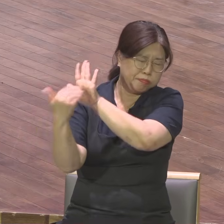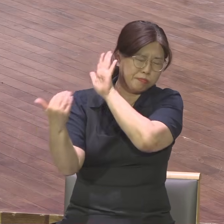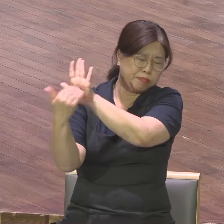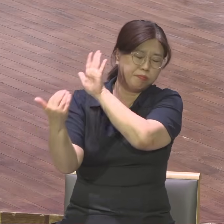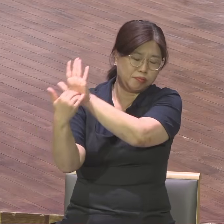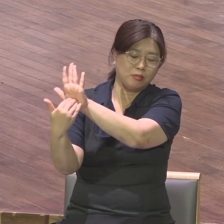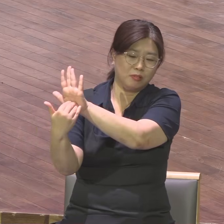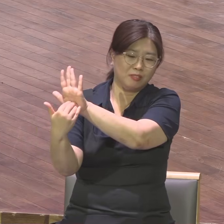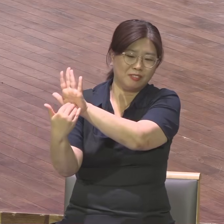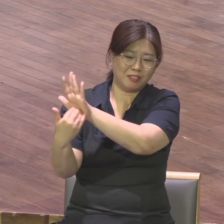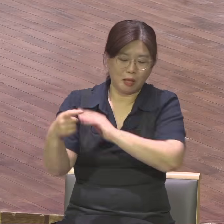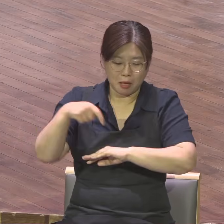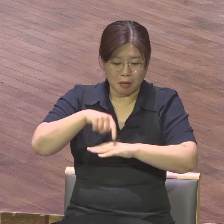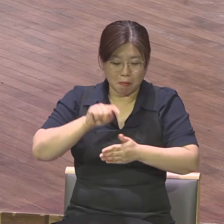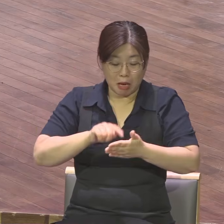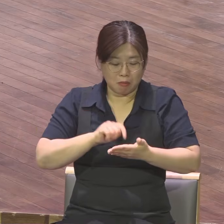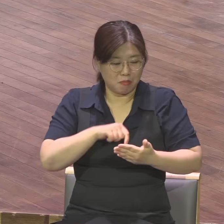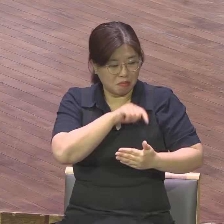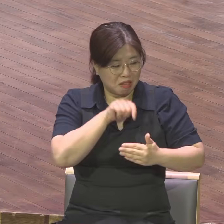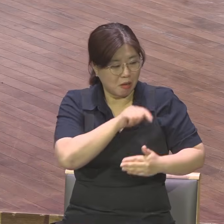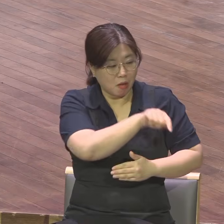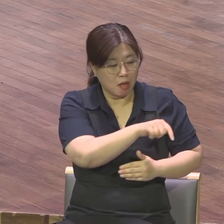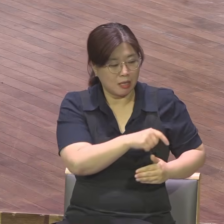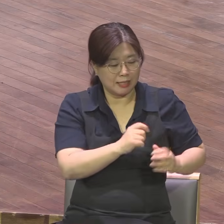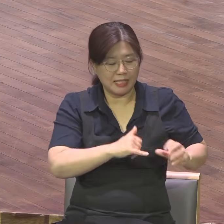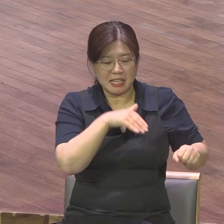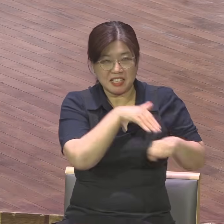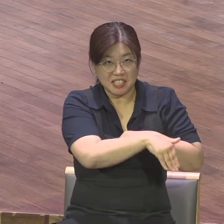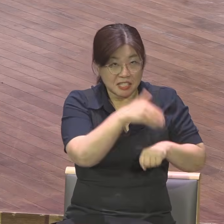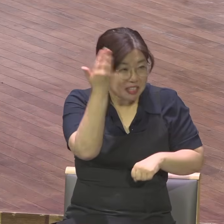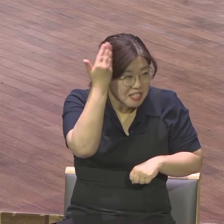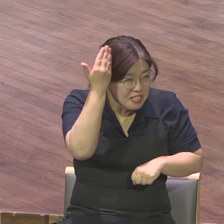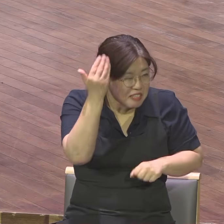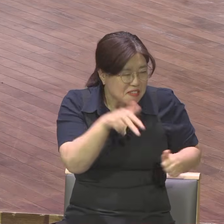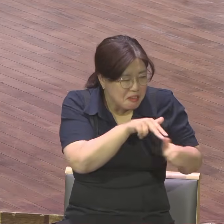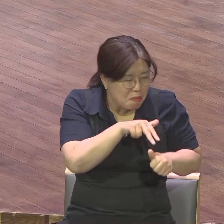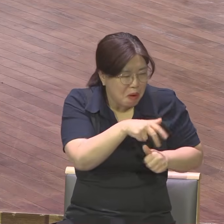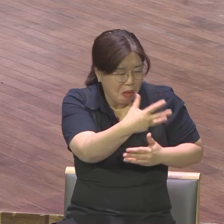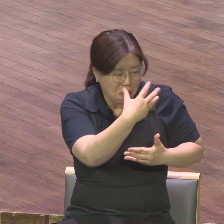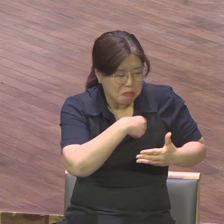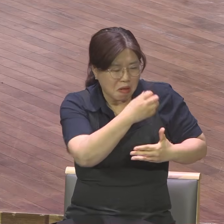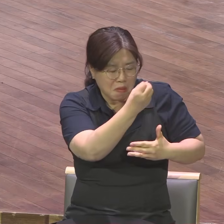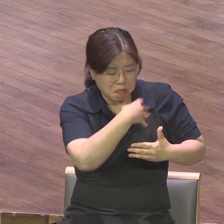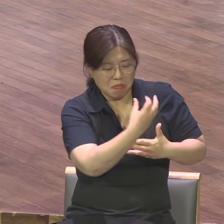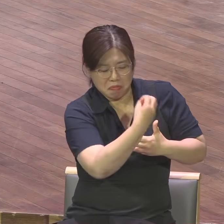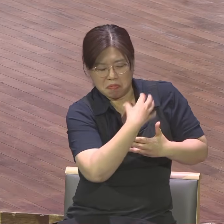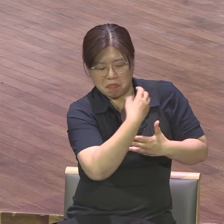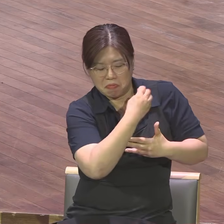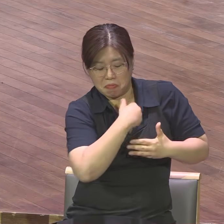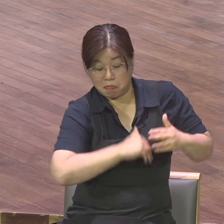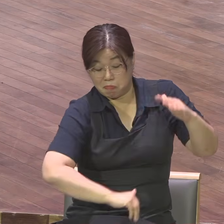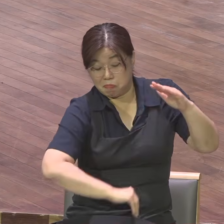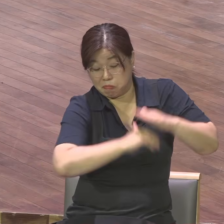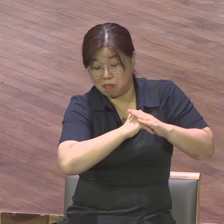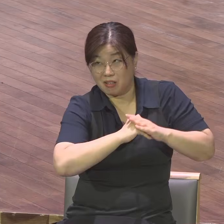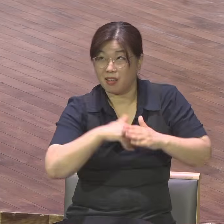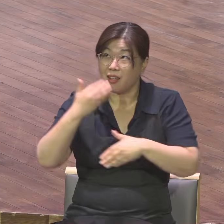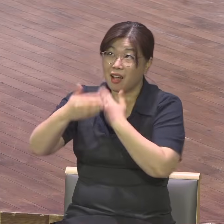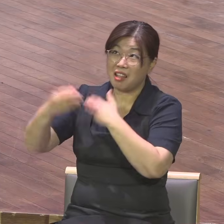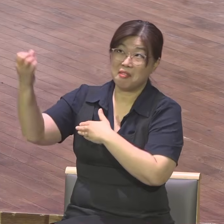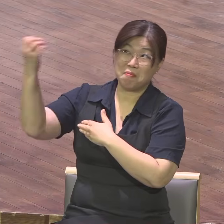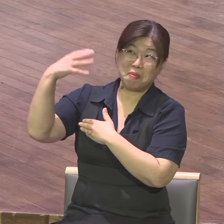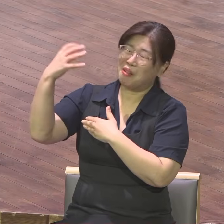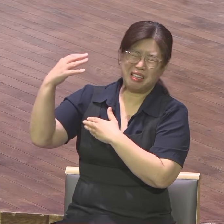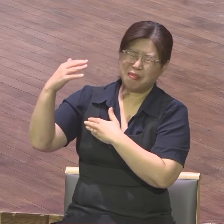입술로는 믿는다 그래. 안 믿어. 믿는지 안 믿는지 하나님 더 잘 알아. 귀신도 더 잘 알아.